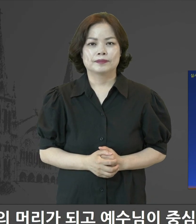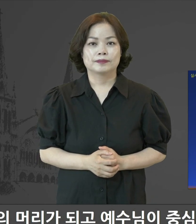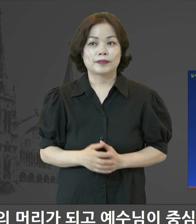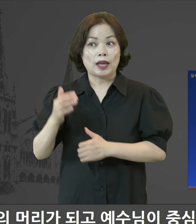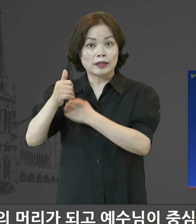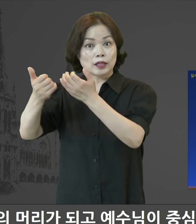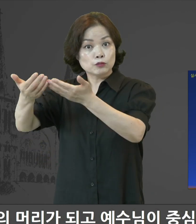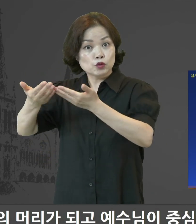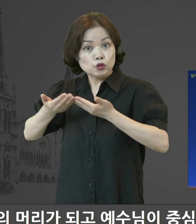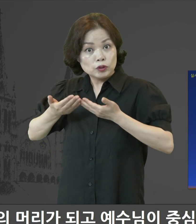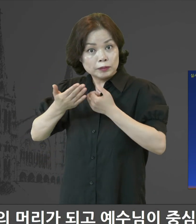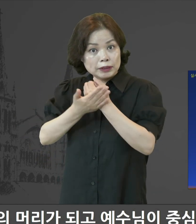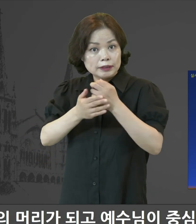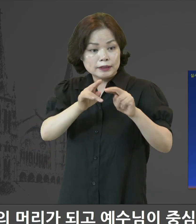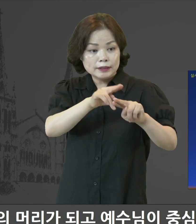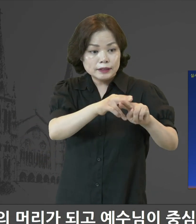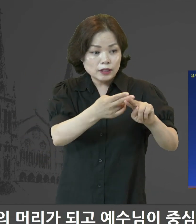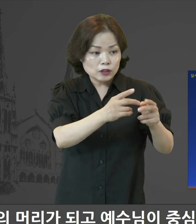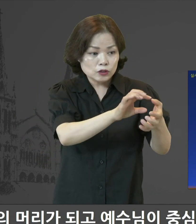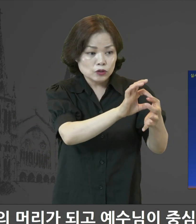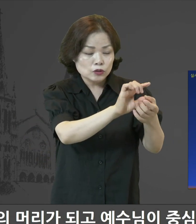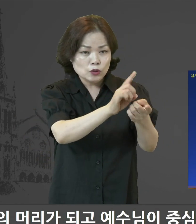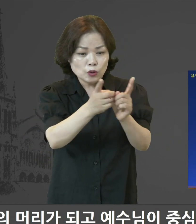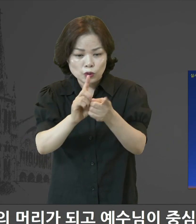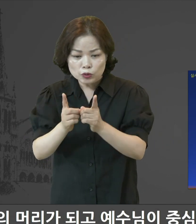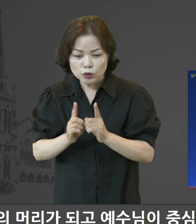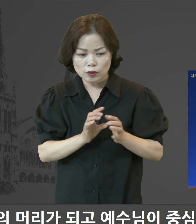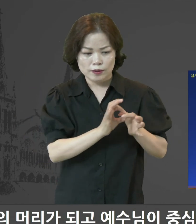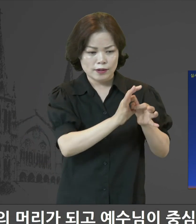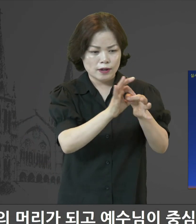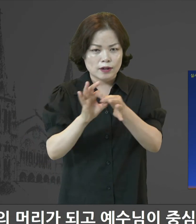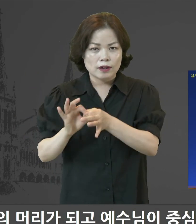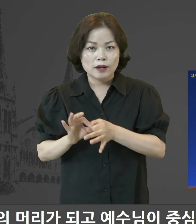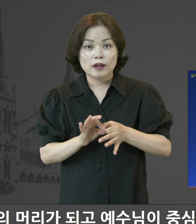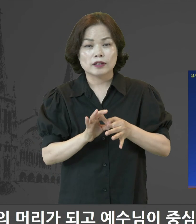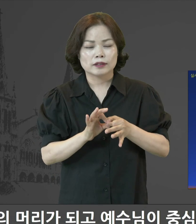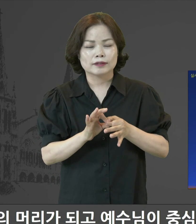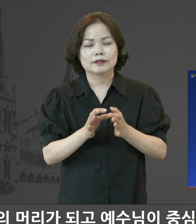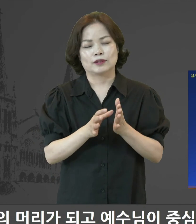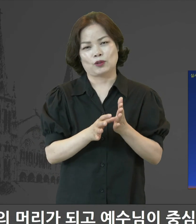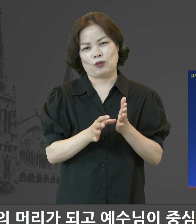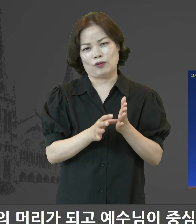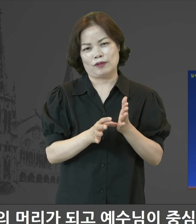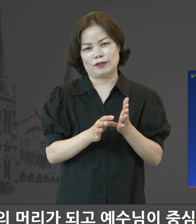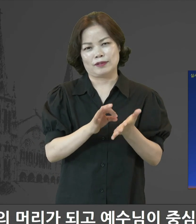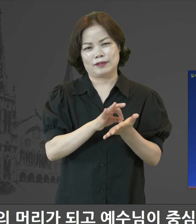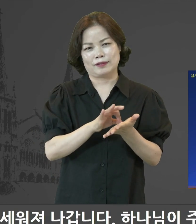하나님이 주신 은사는 서로를 연결하는 도구처럼